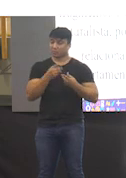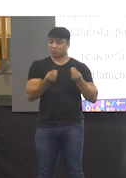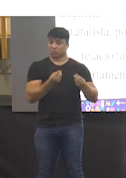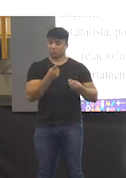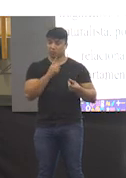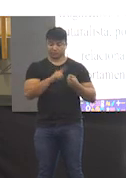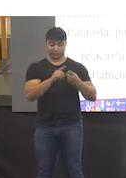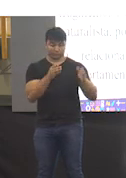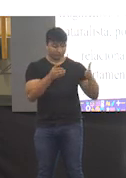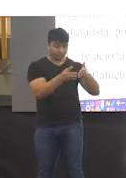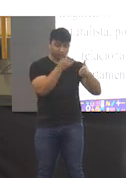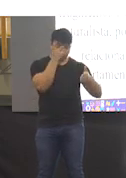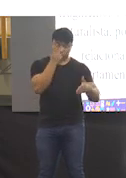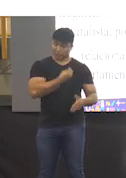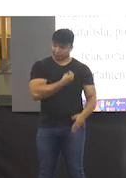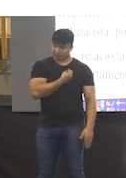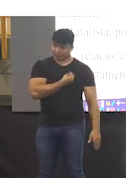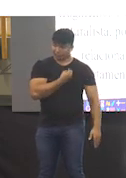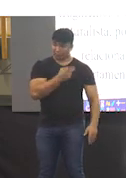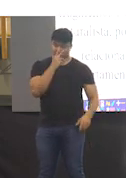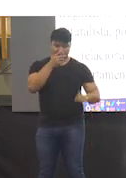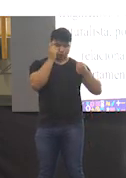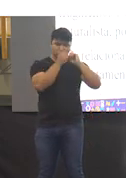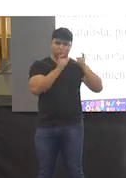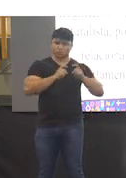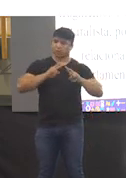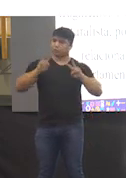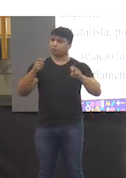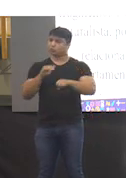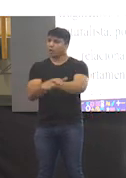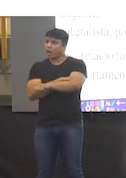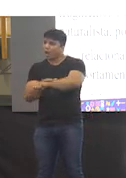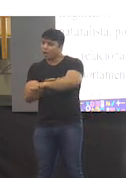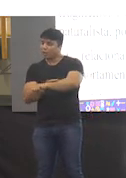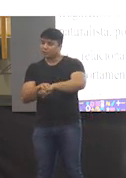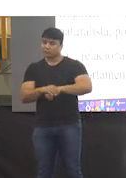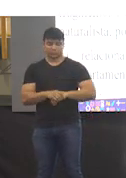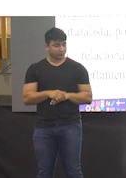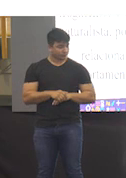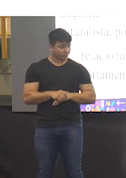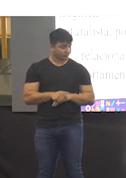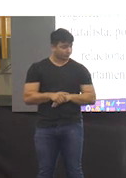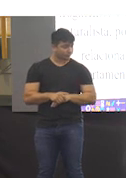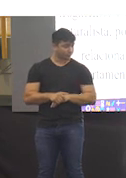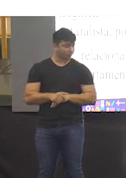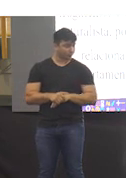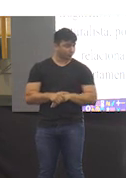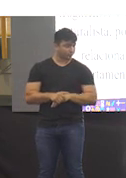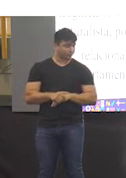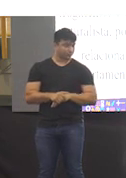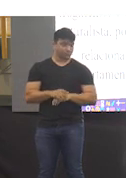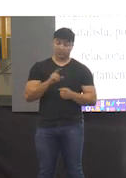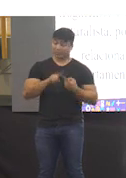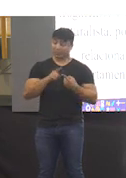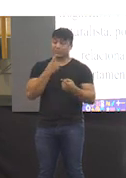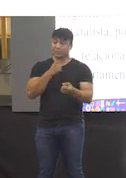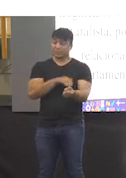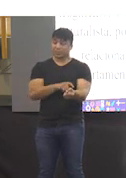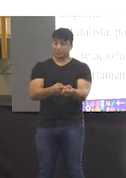a cautela dos que em sua presença discutiam questões de raça e sangue. Essas preocupações são do pai da Ana